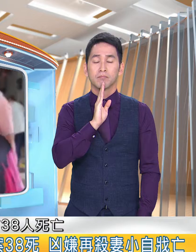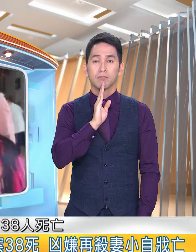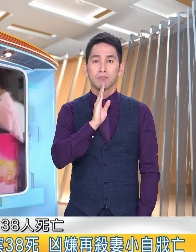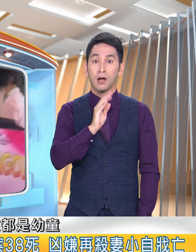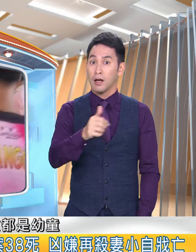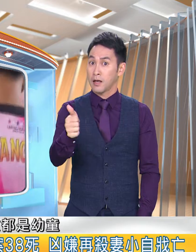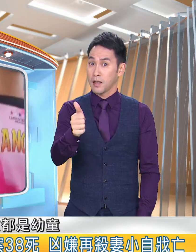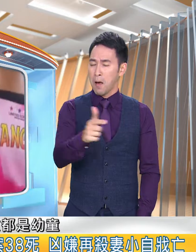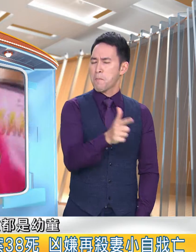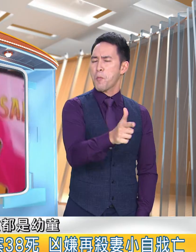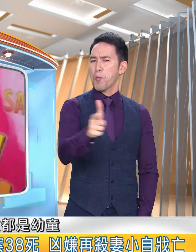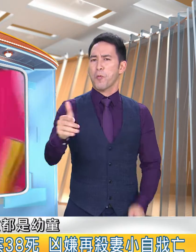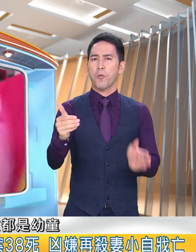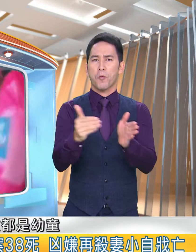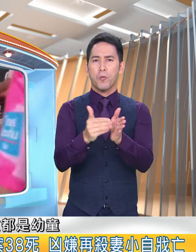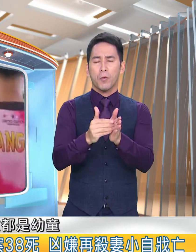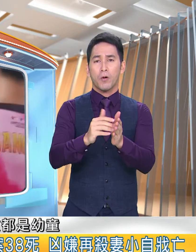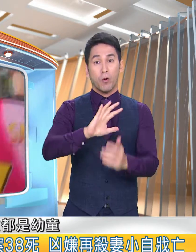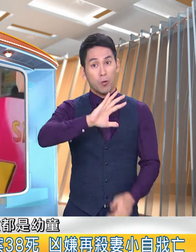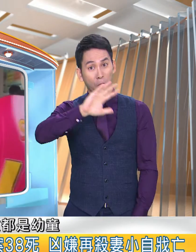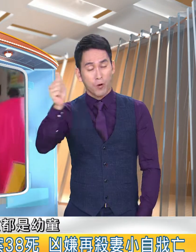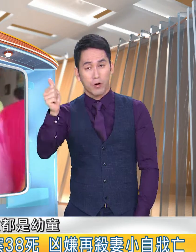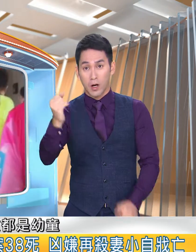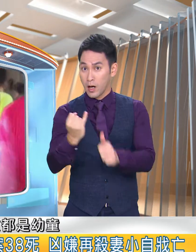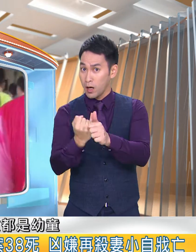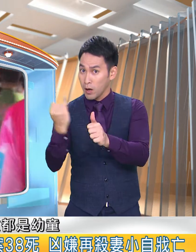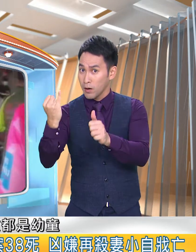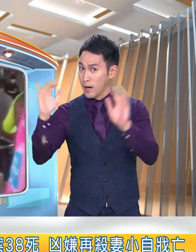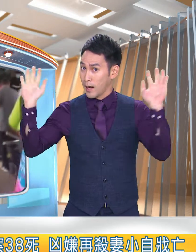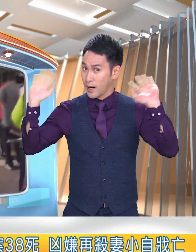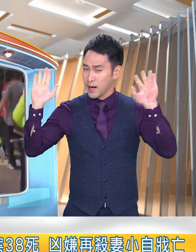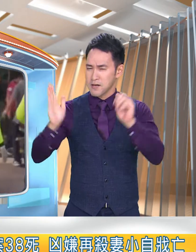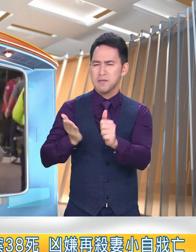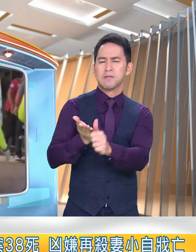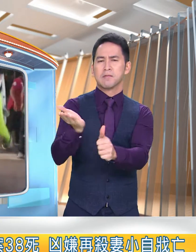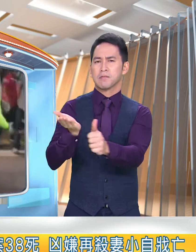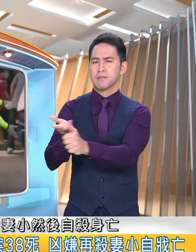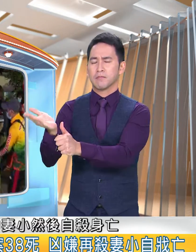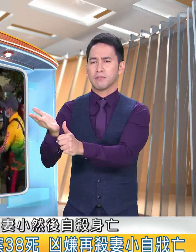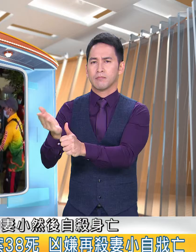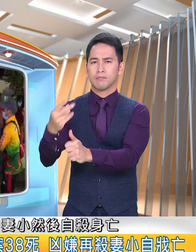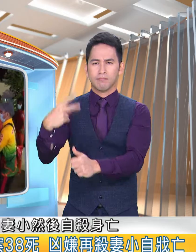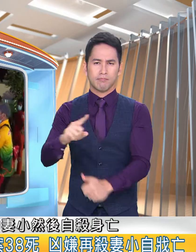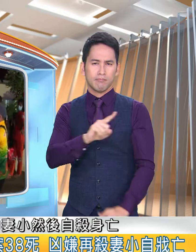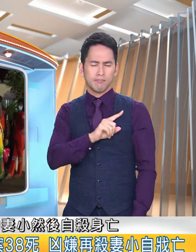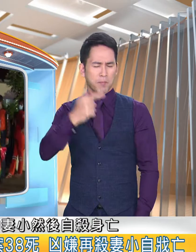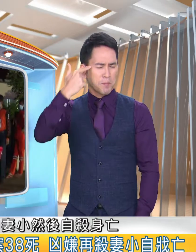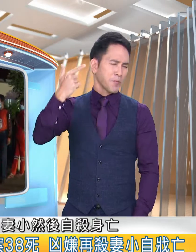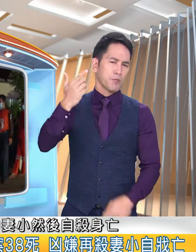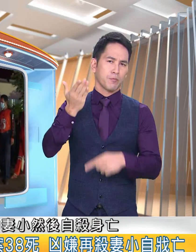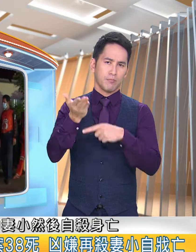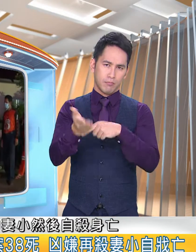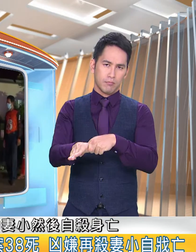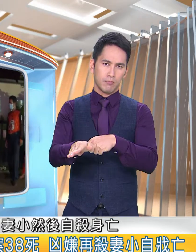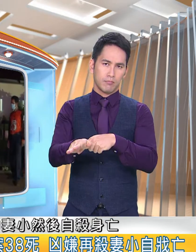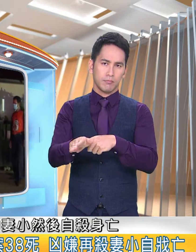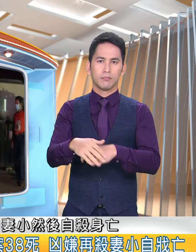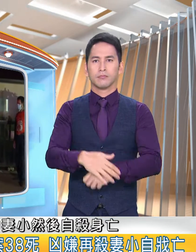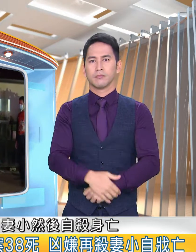中绝大多数都是幼童。而凶嫌作案后回家杀害了自己的妻小，然后自杀身亡。